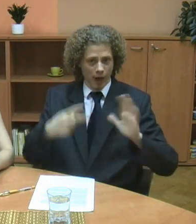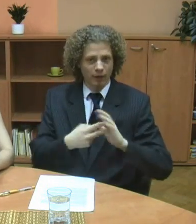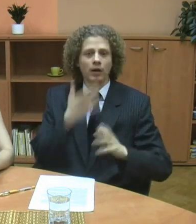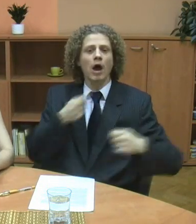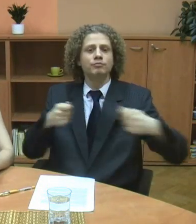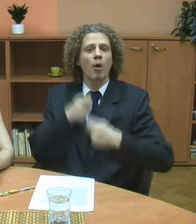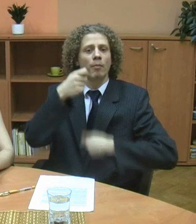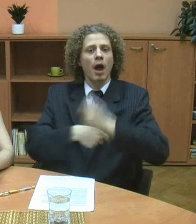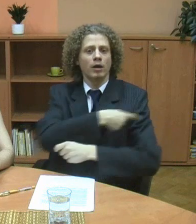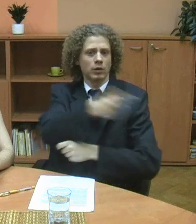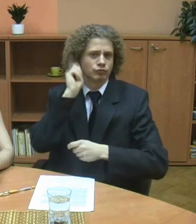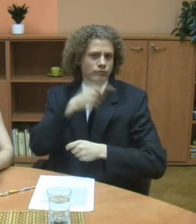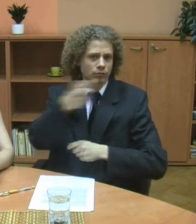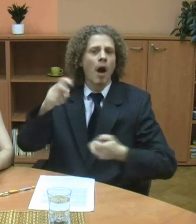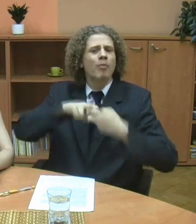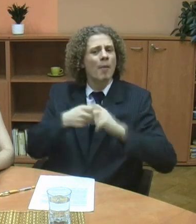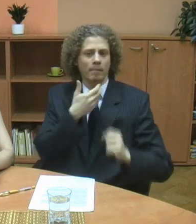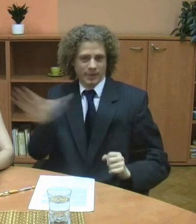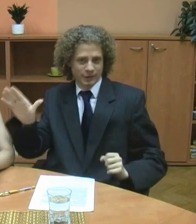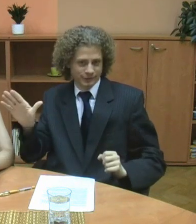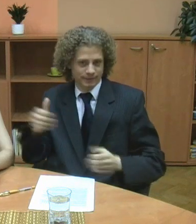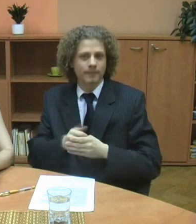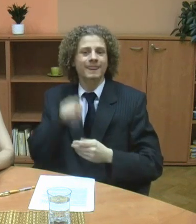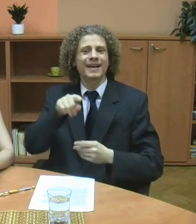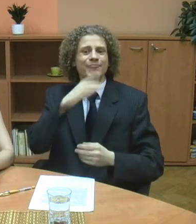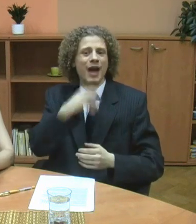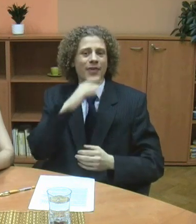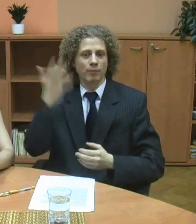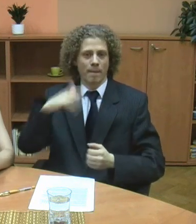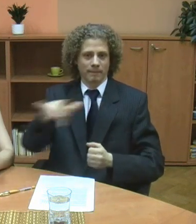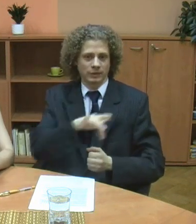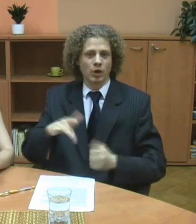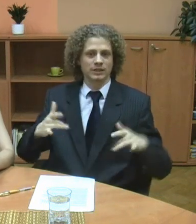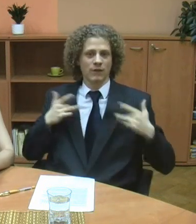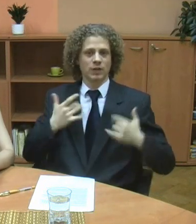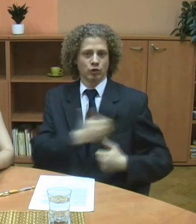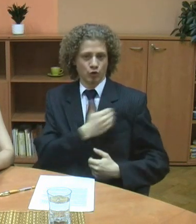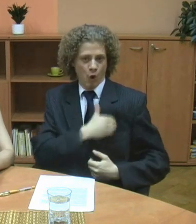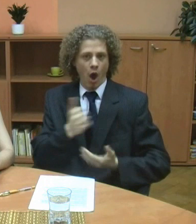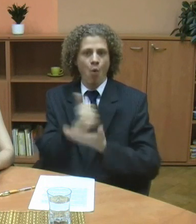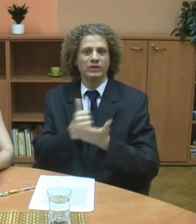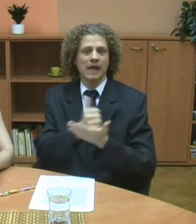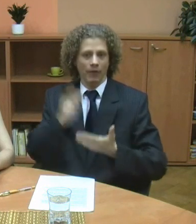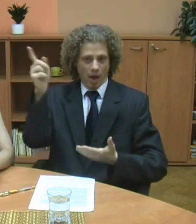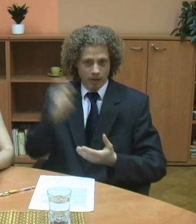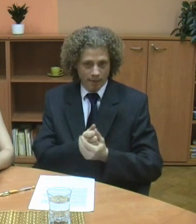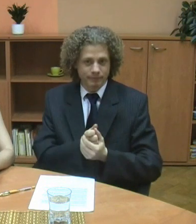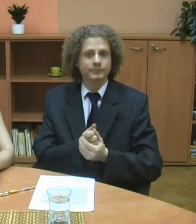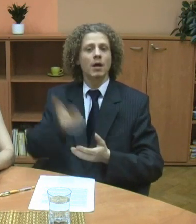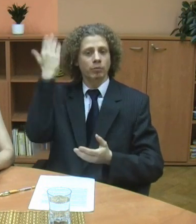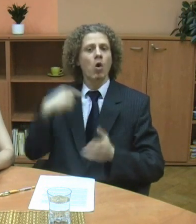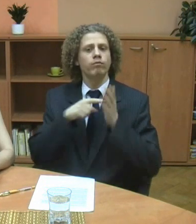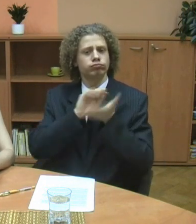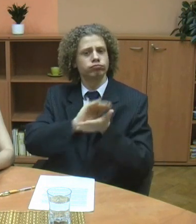technik a specifika spolupráce s ním. Tato přednáška proběhla na zdravotnické škole v Ústí nad Labem.